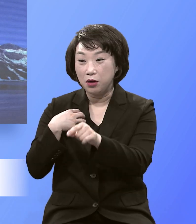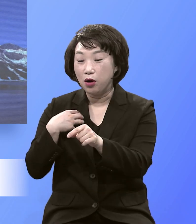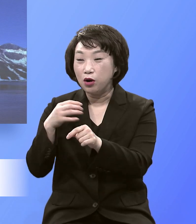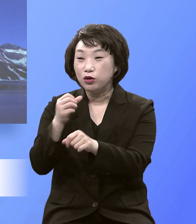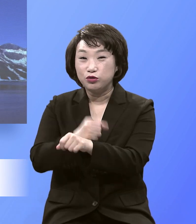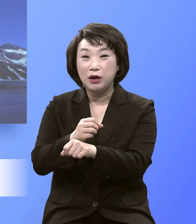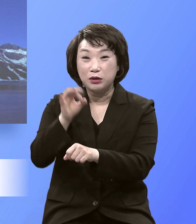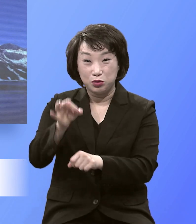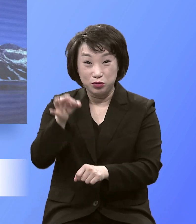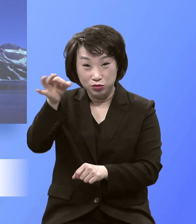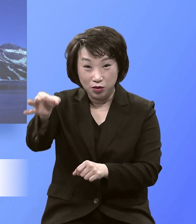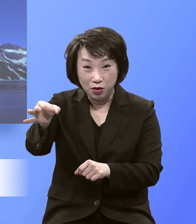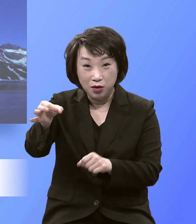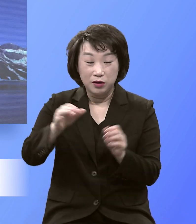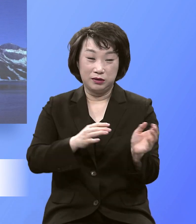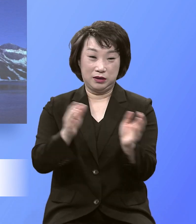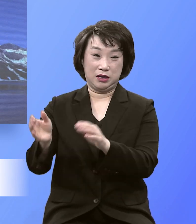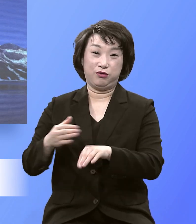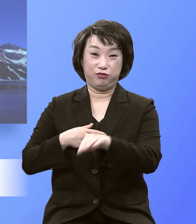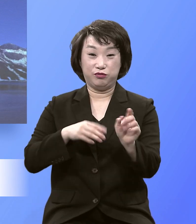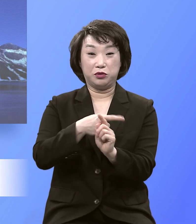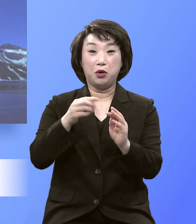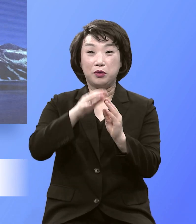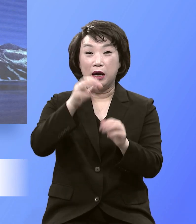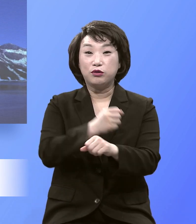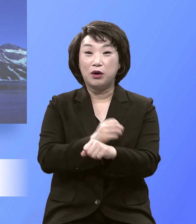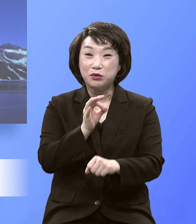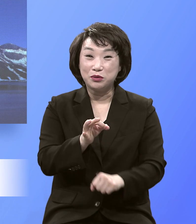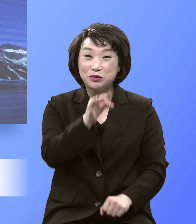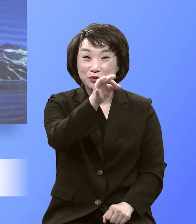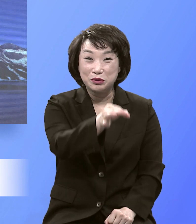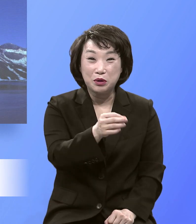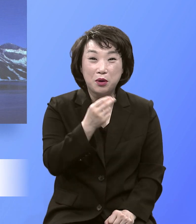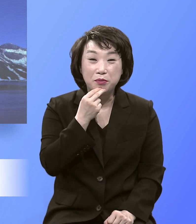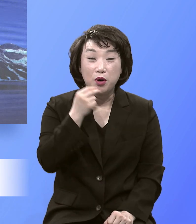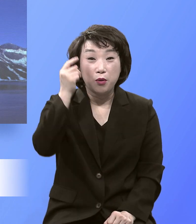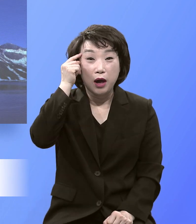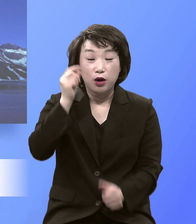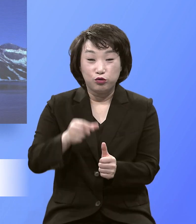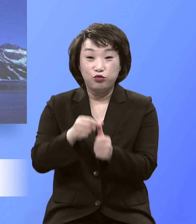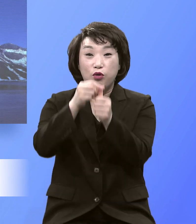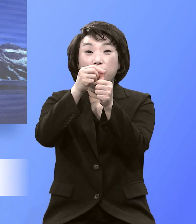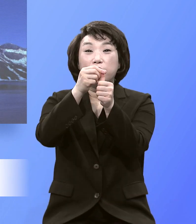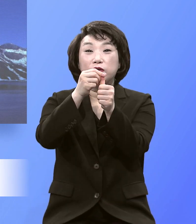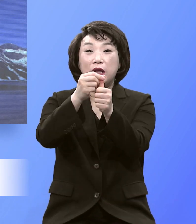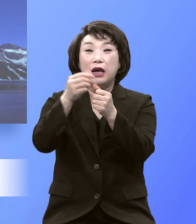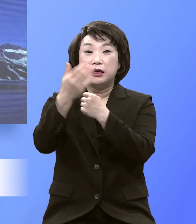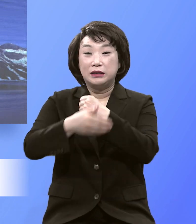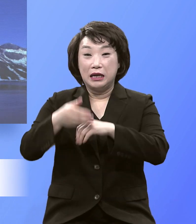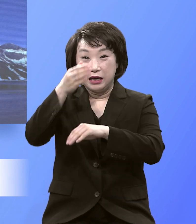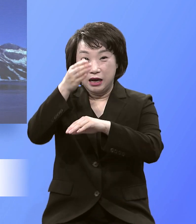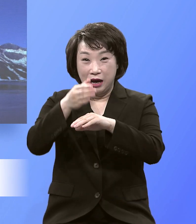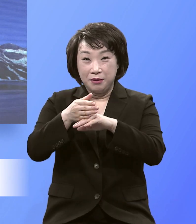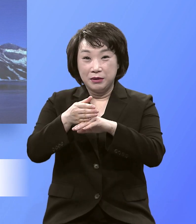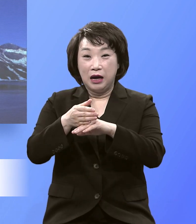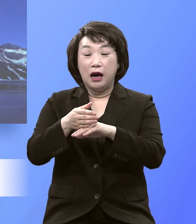우리 교회는 왜 돈을 안 주느냐? 구원의 은혜 감사해서